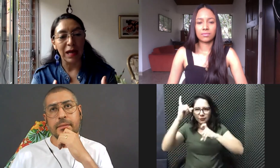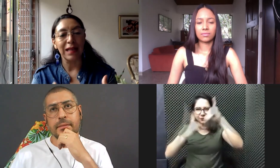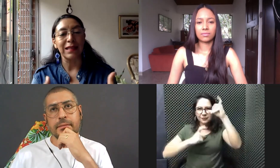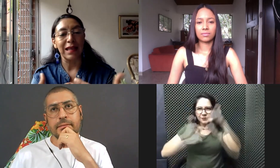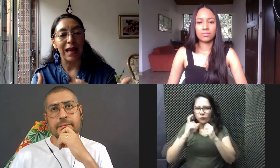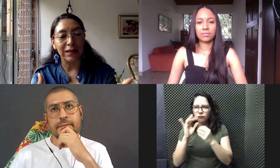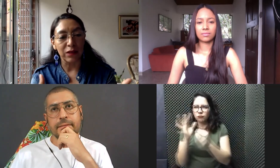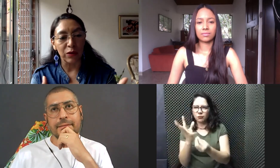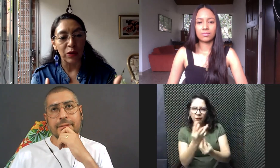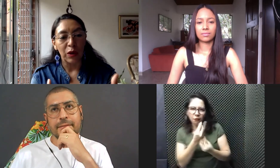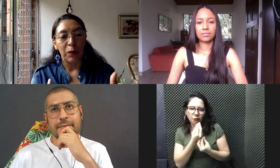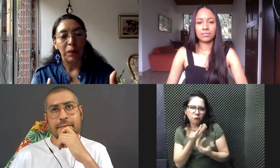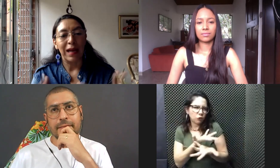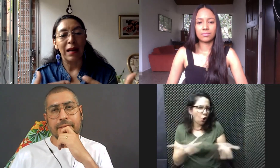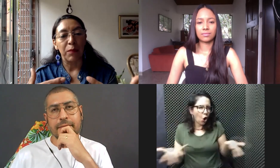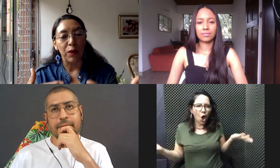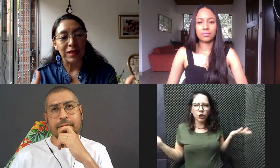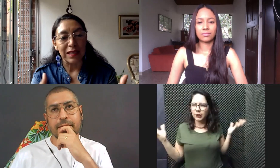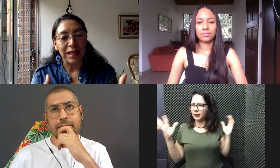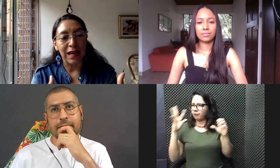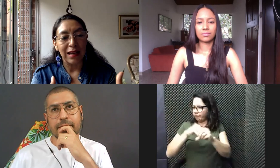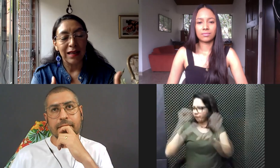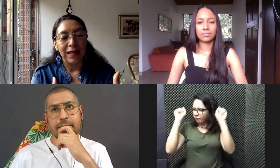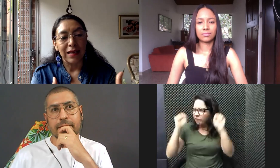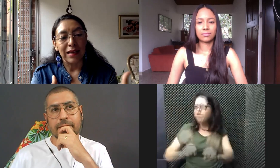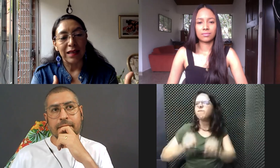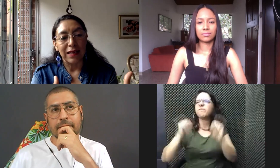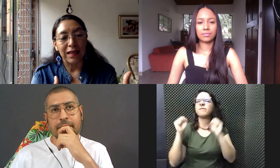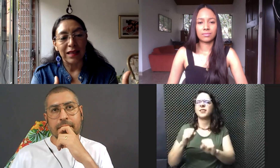artes, para el teatro, para la poesía.